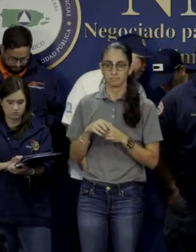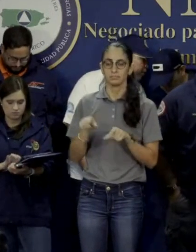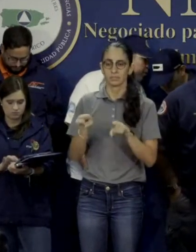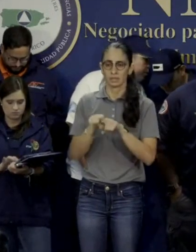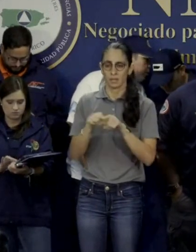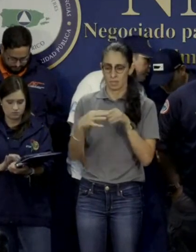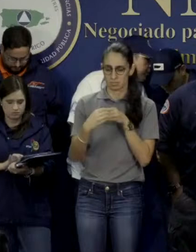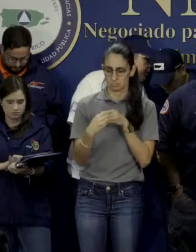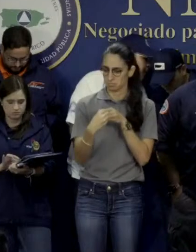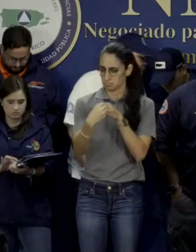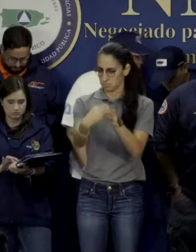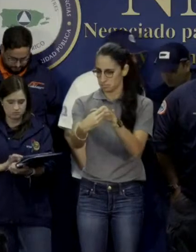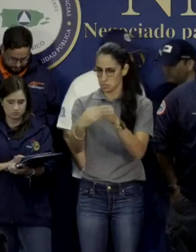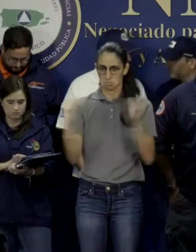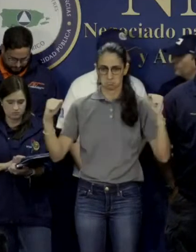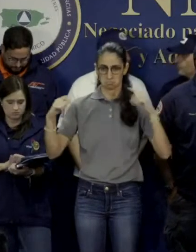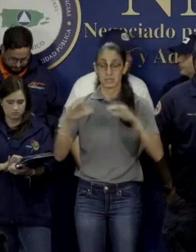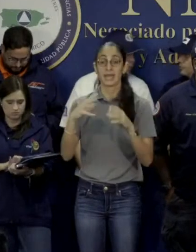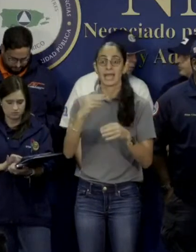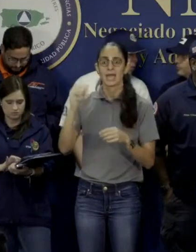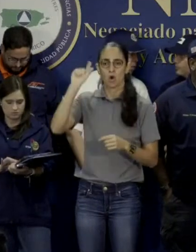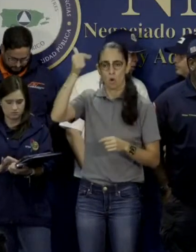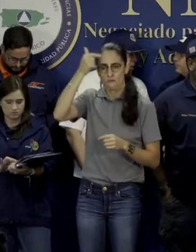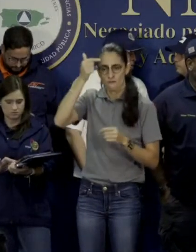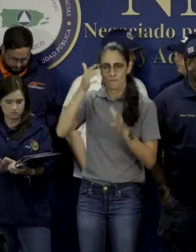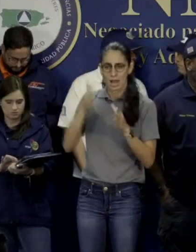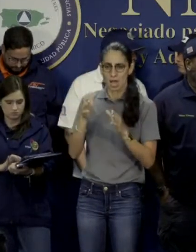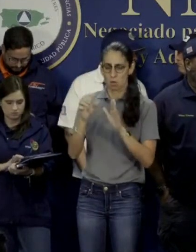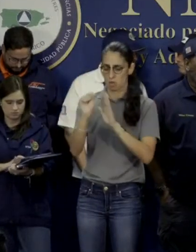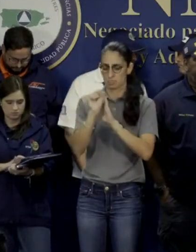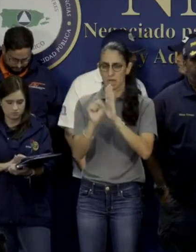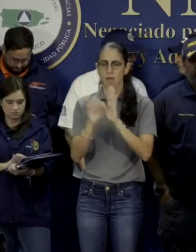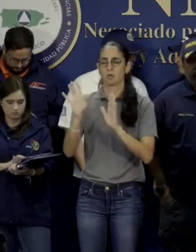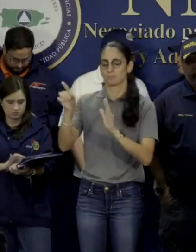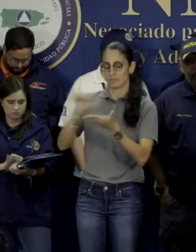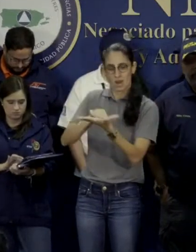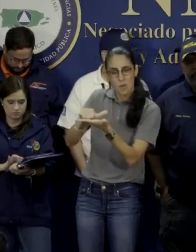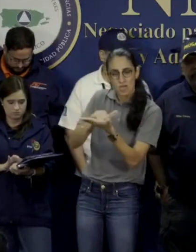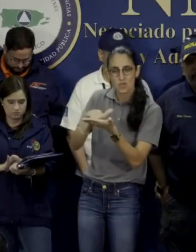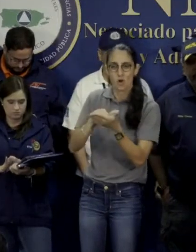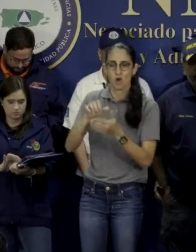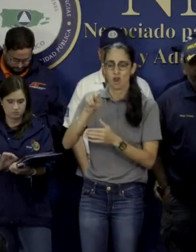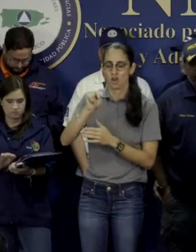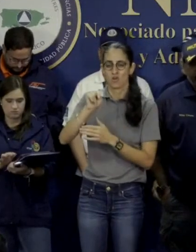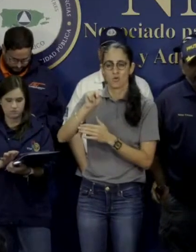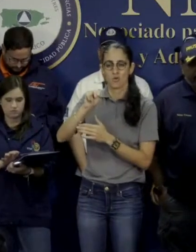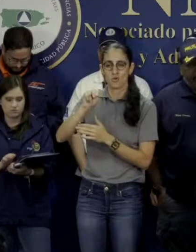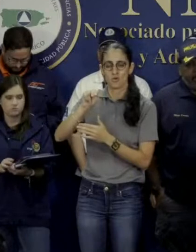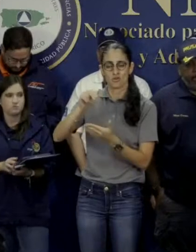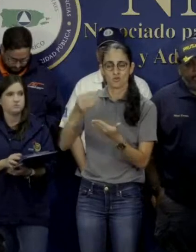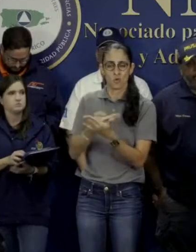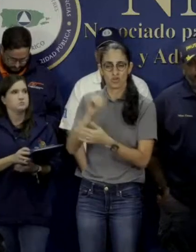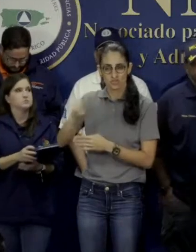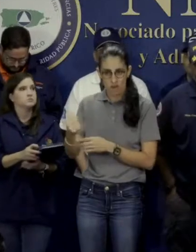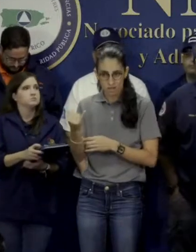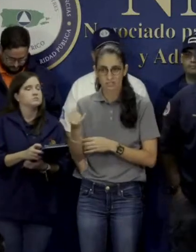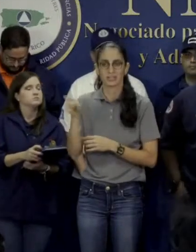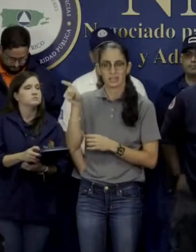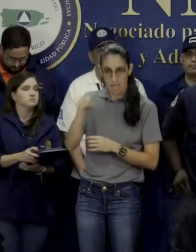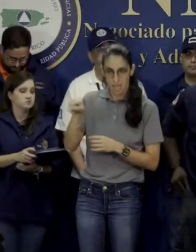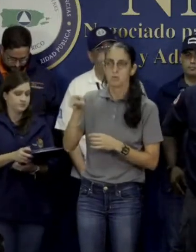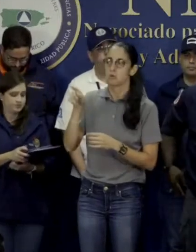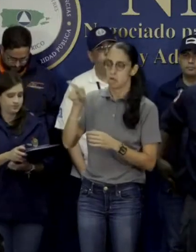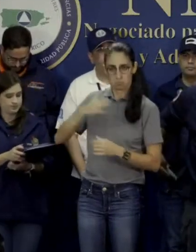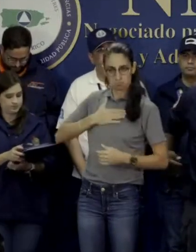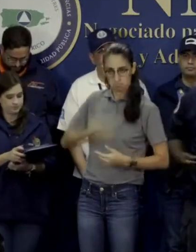del liderato congresional y gobernadores de estados como Nueva York, Nueva Jersey y hasta California, que se han puesto a